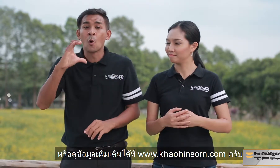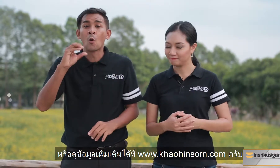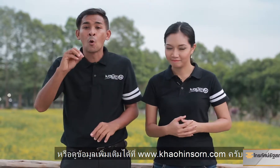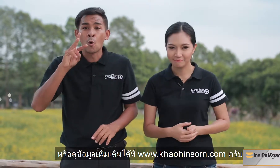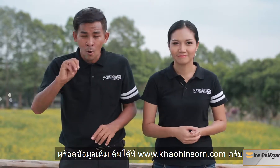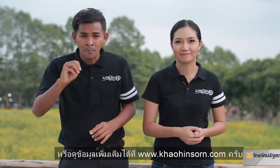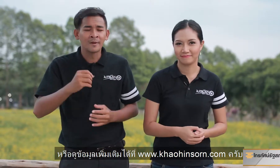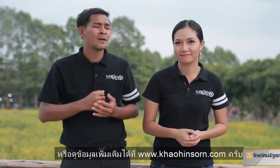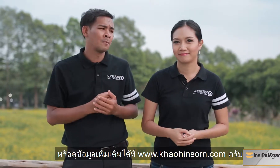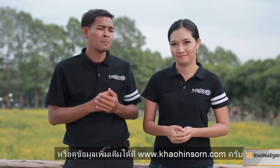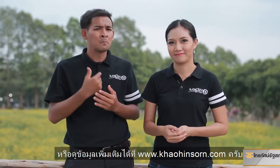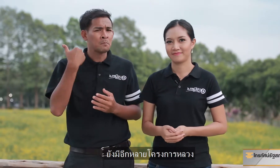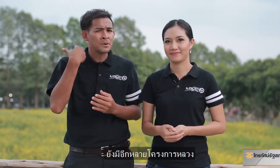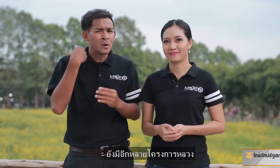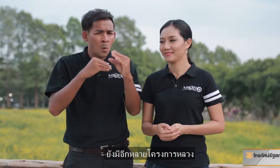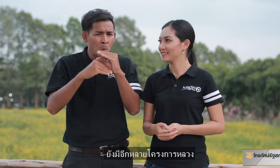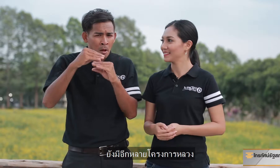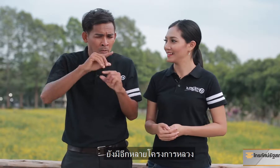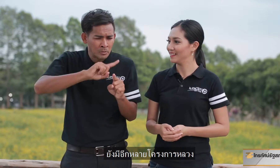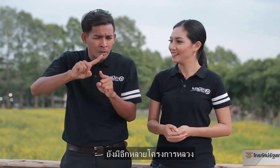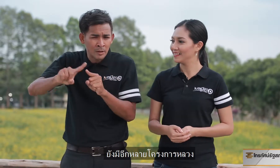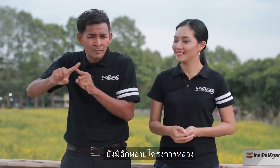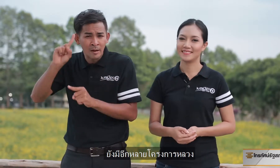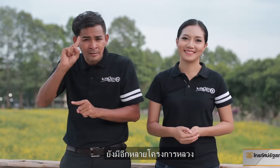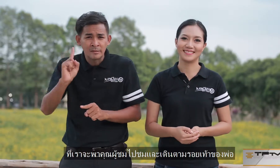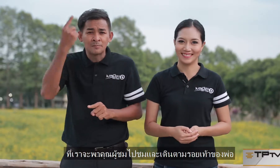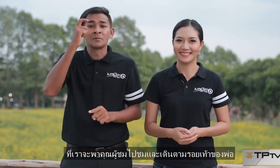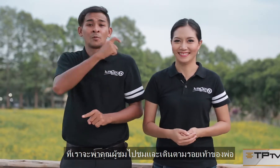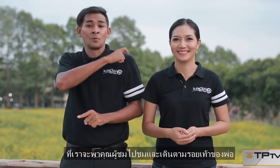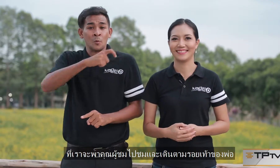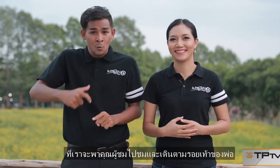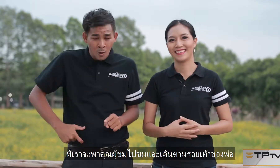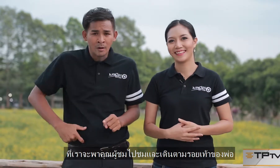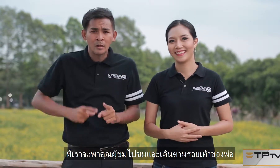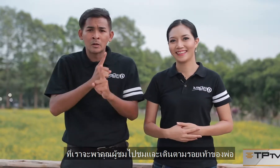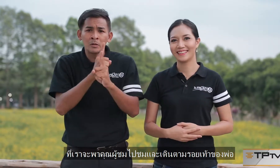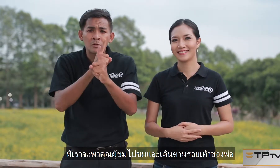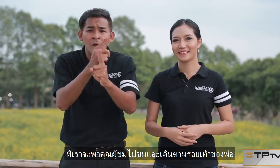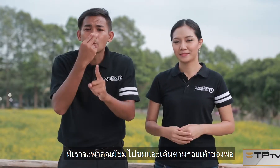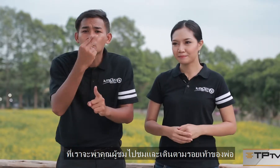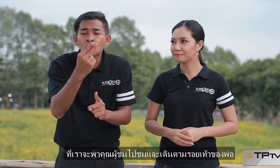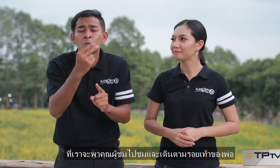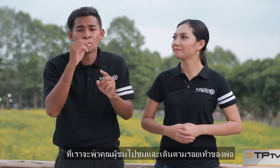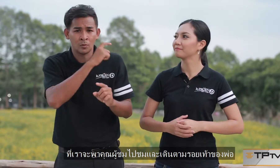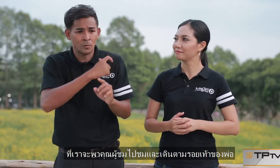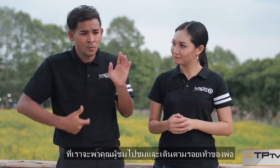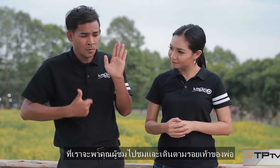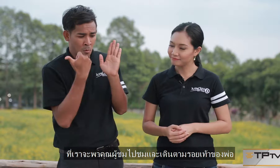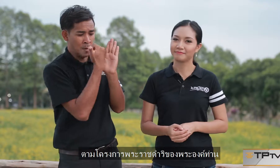www.เขาหินซ้อน.com ครับยังมีอีกหลายโครงการหลวงที่เราจะพาคุณผู้ชมไปชมและเดินตามรอยเท้าของพ่อตามโคร